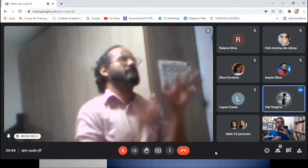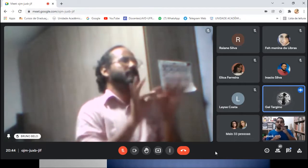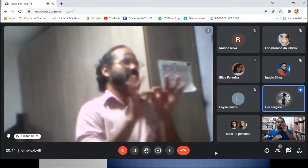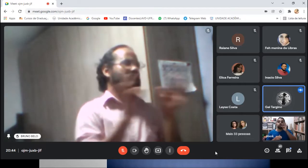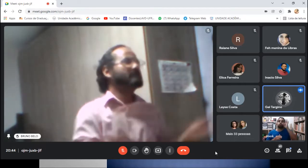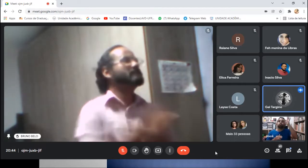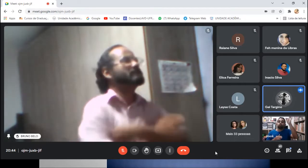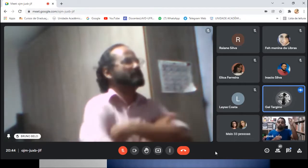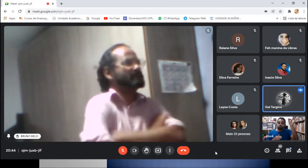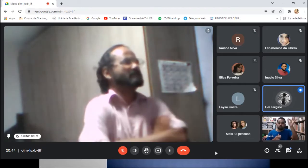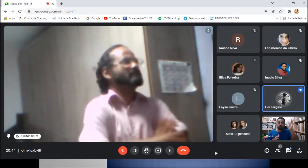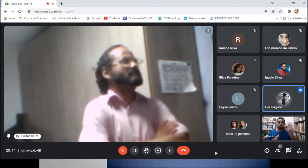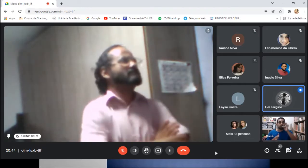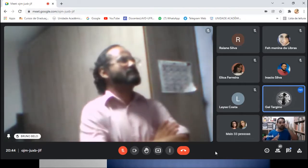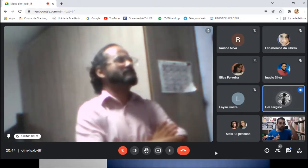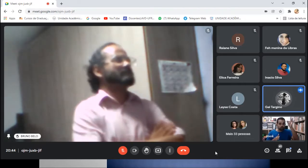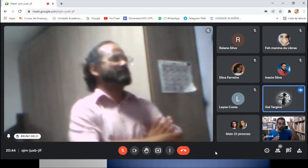né? Isso é uma dica no futuro.